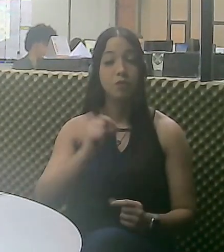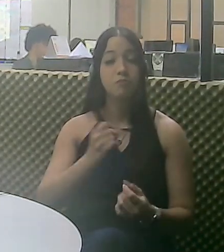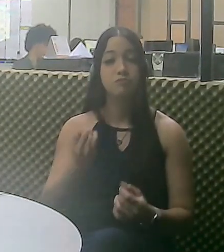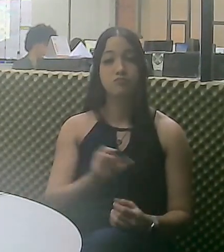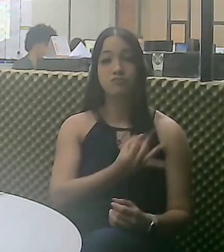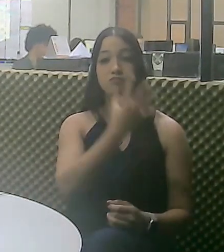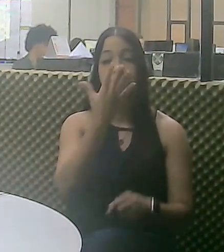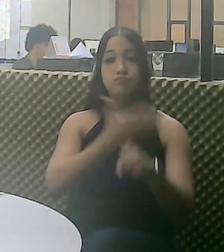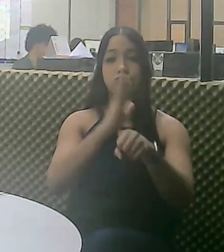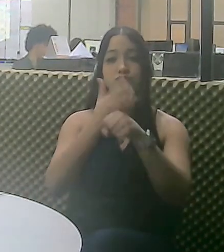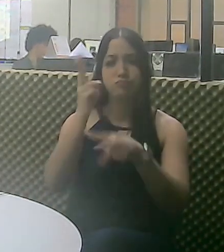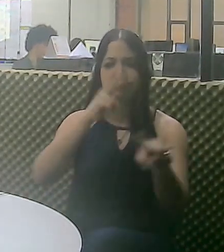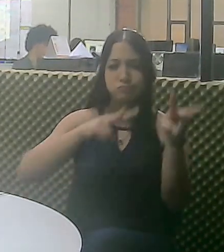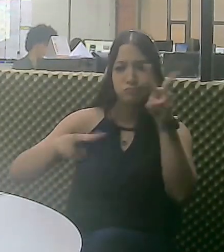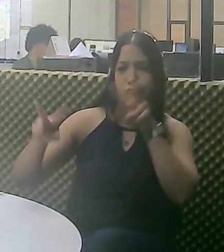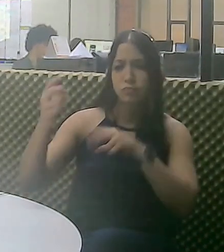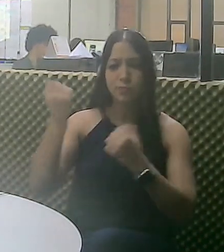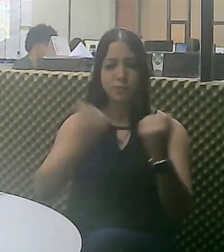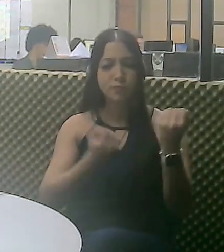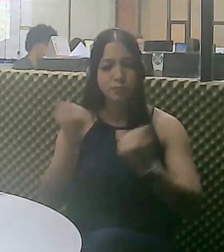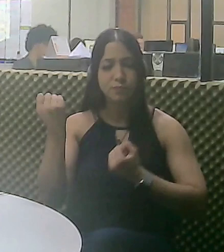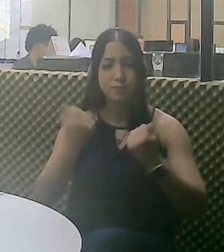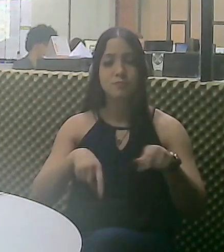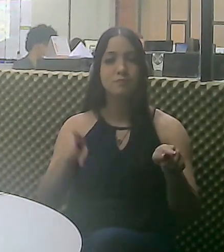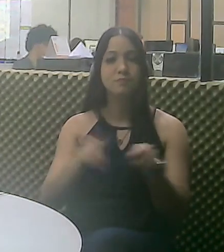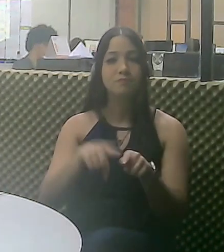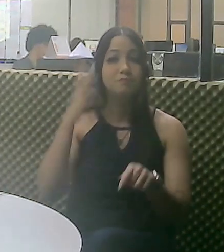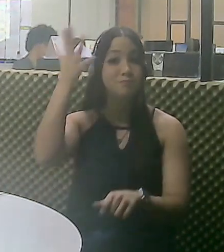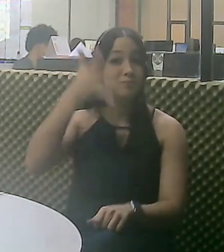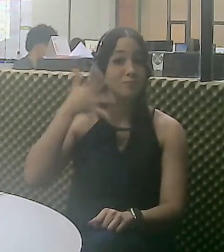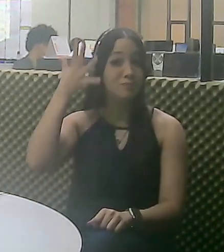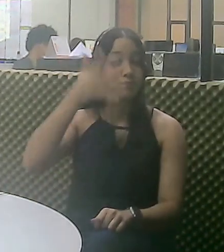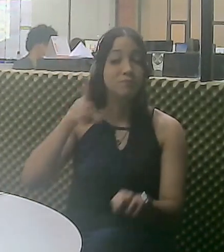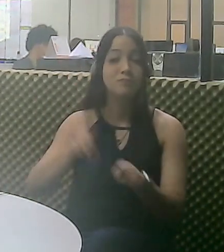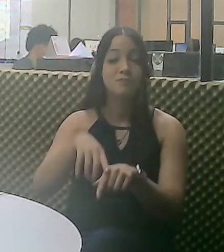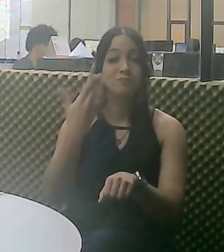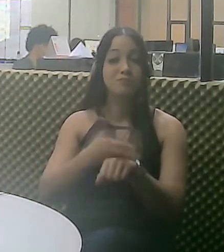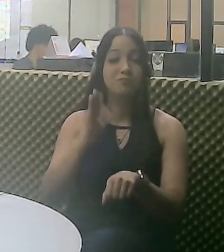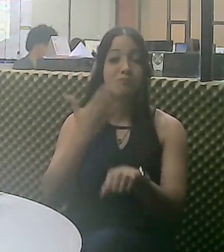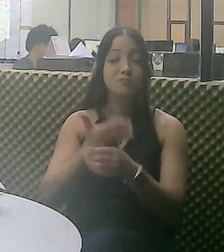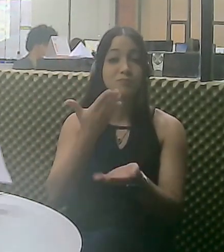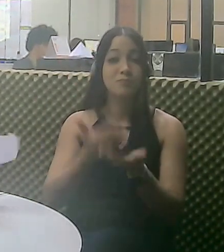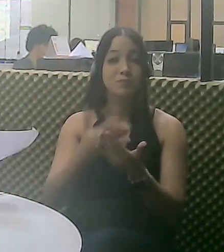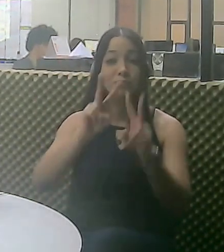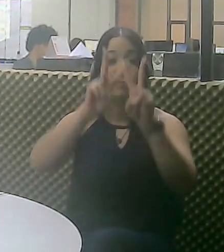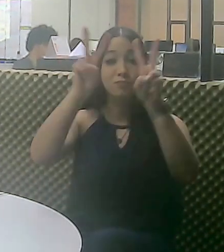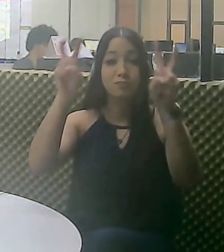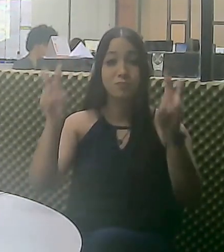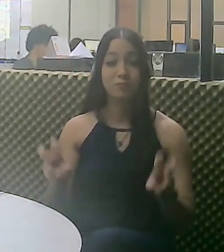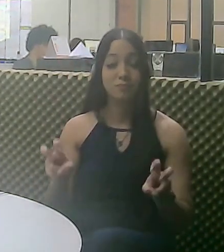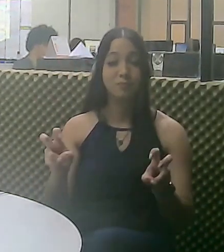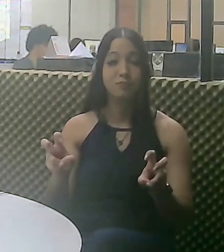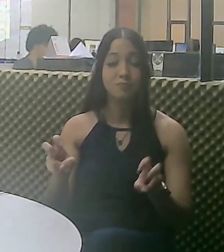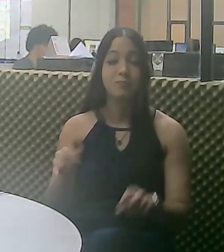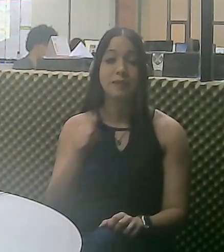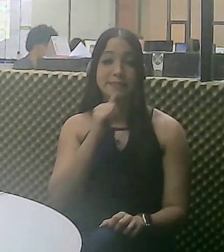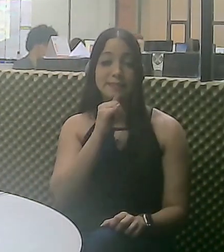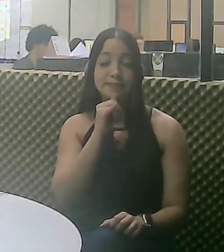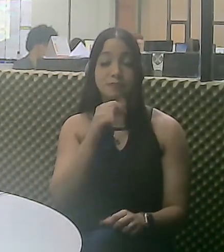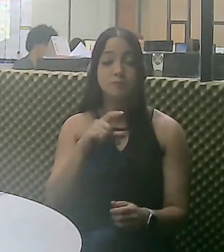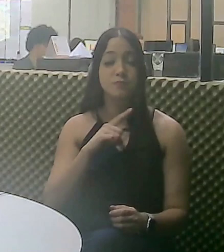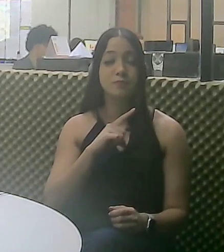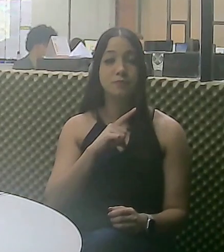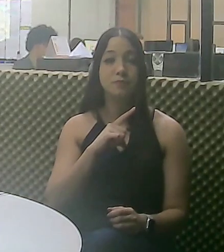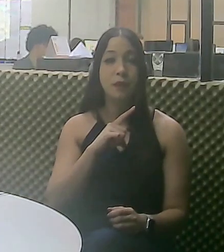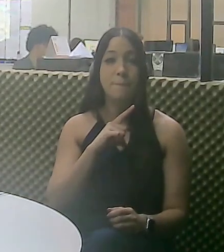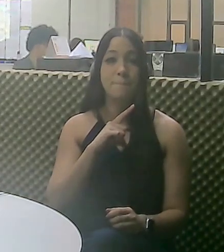uma série de atividades como inspeção de itens veiculares palestras e aulas práticas sobre vários temas entre os temas em